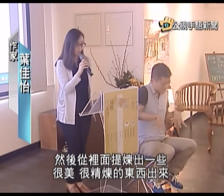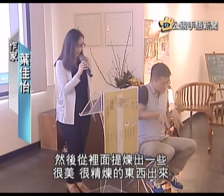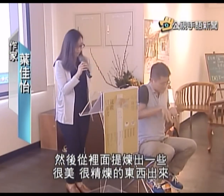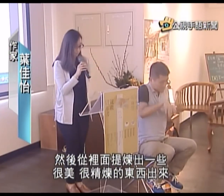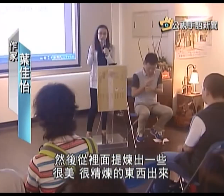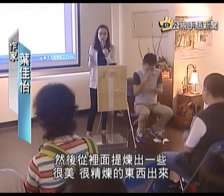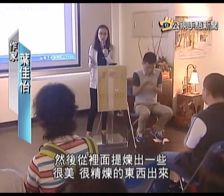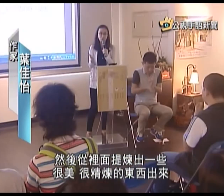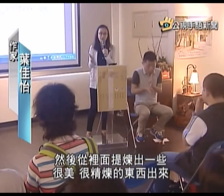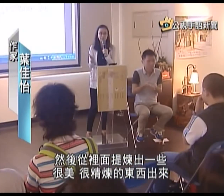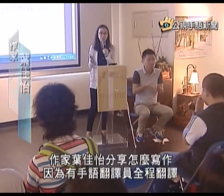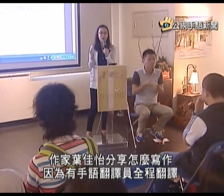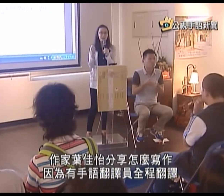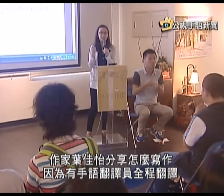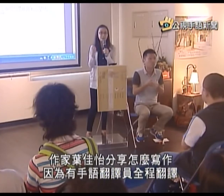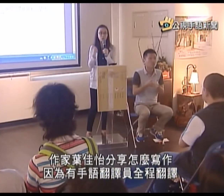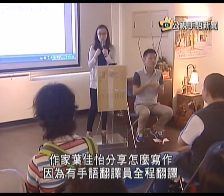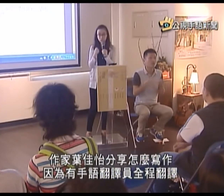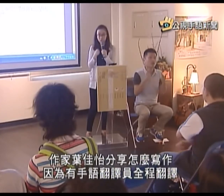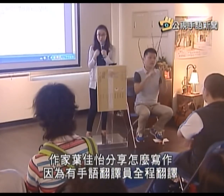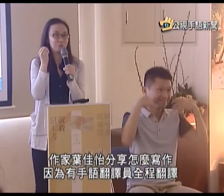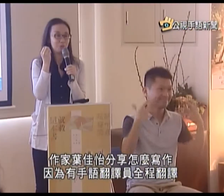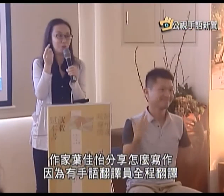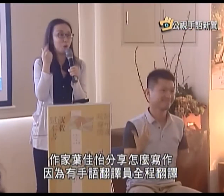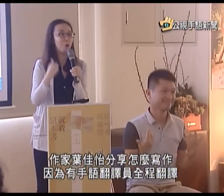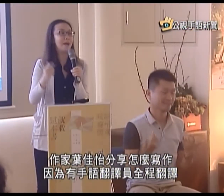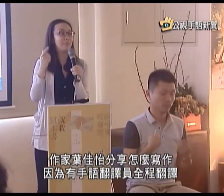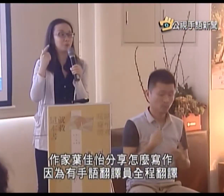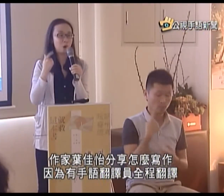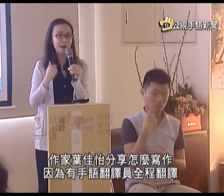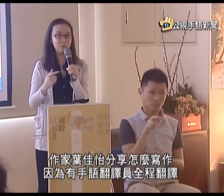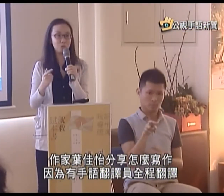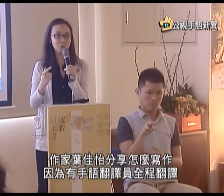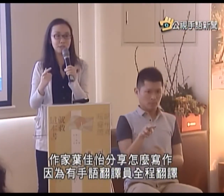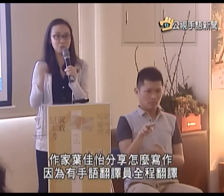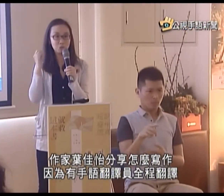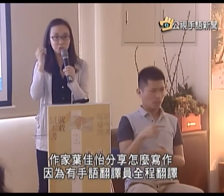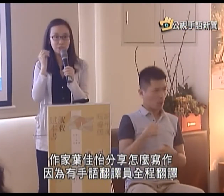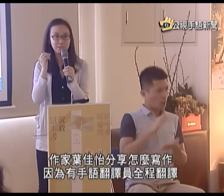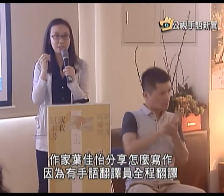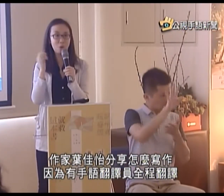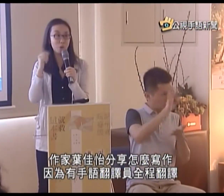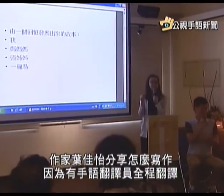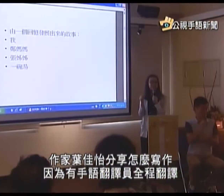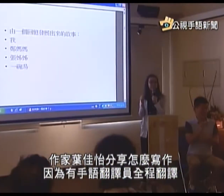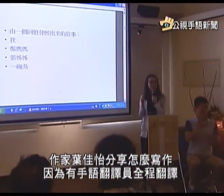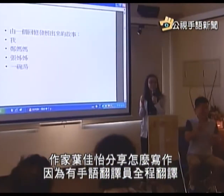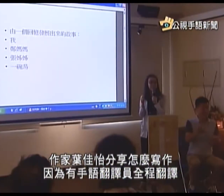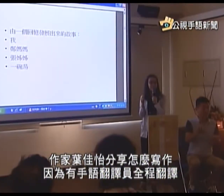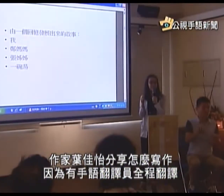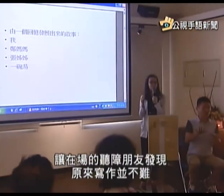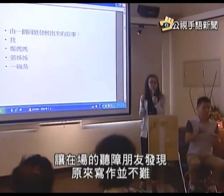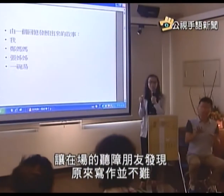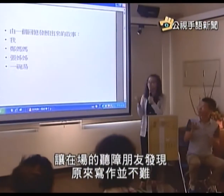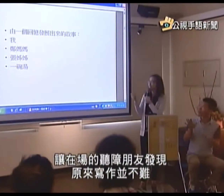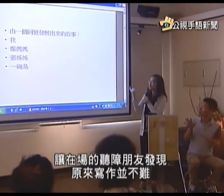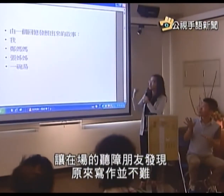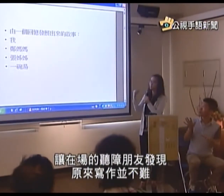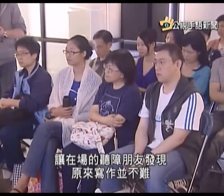来。 作家叶嘉仪分享怎么写作，因为有手语翻译员全程翻译，让在场的听障朋友发现